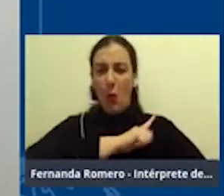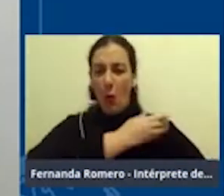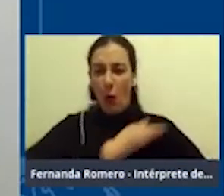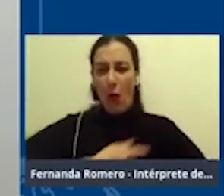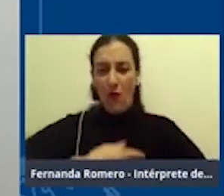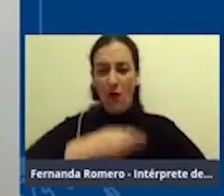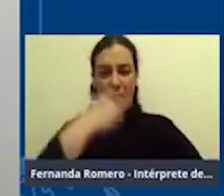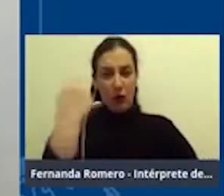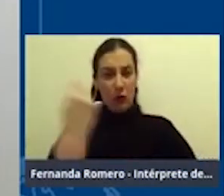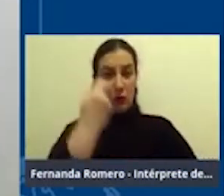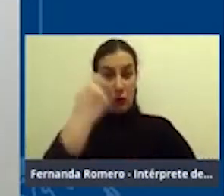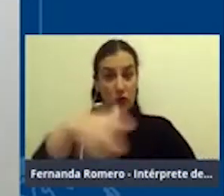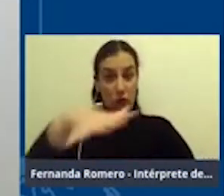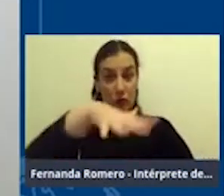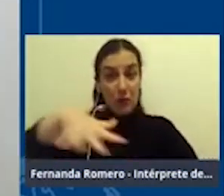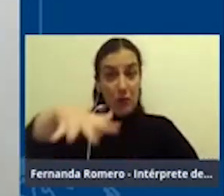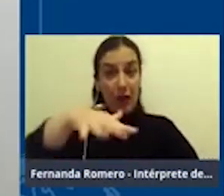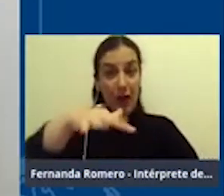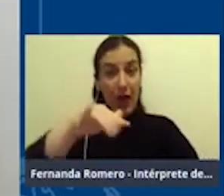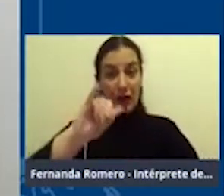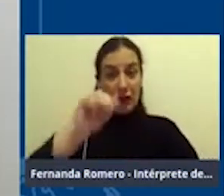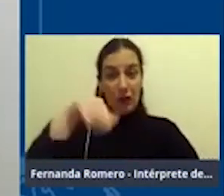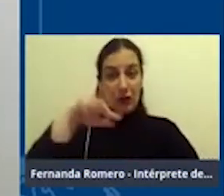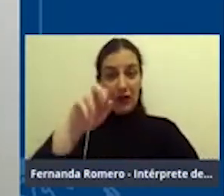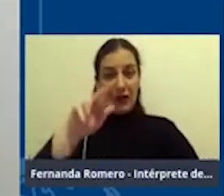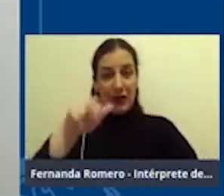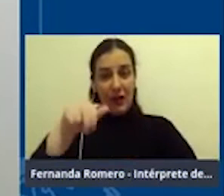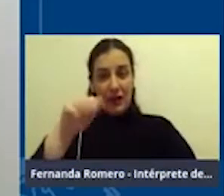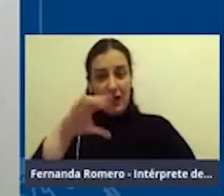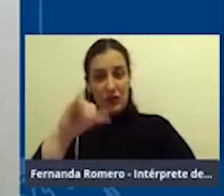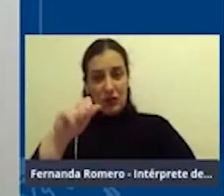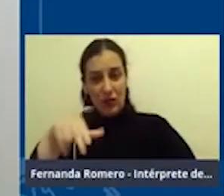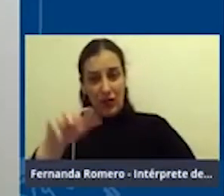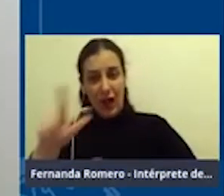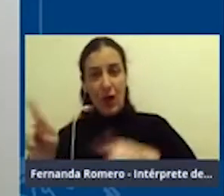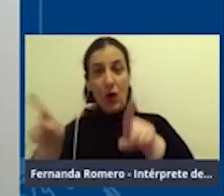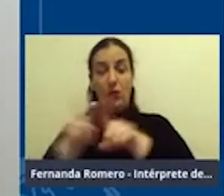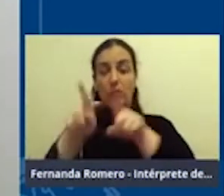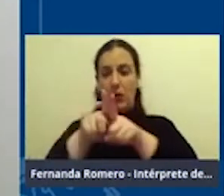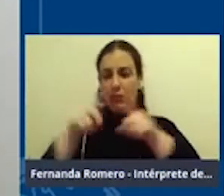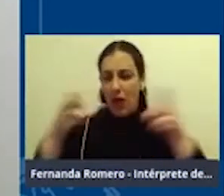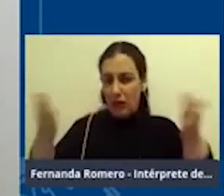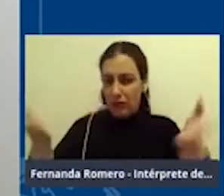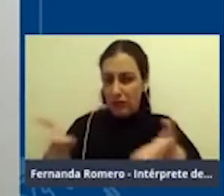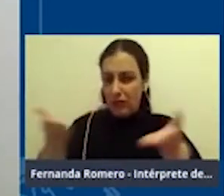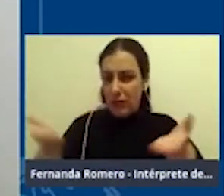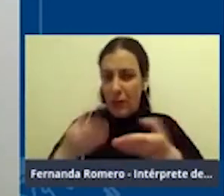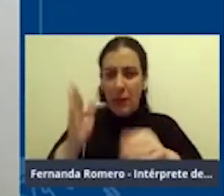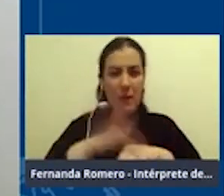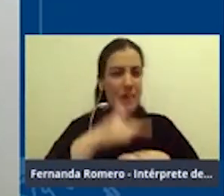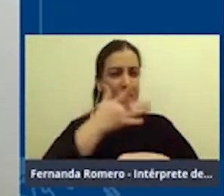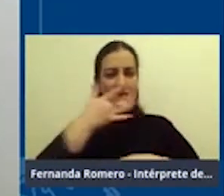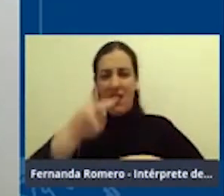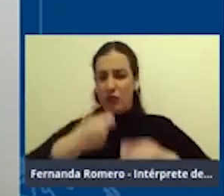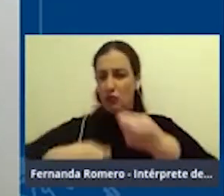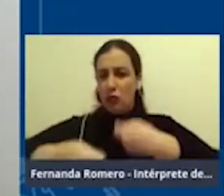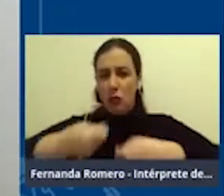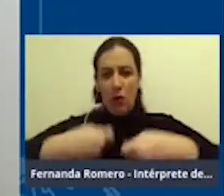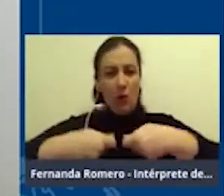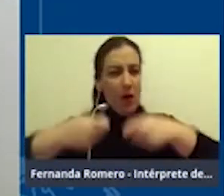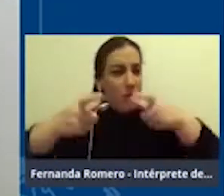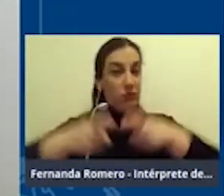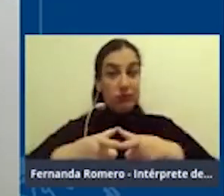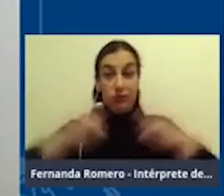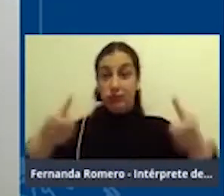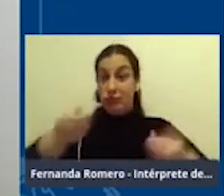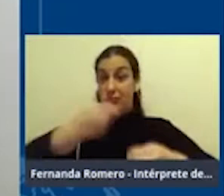e para o mercado internacional, e as iniciativas para a facilitação do comércio, para a ampliação dos negócios com o Mercosul e com o